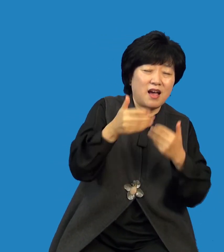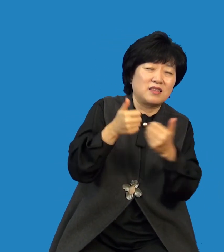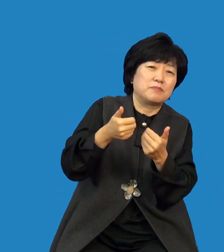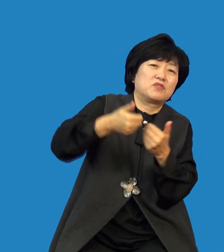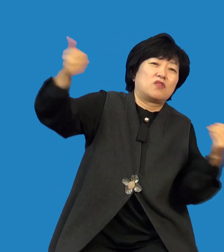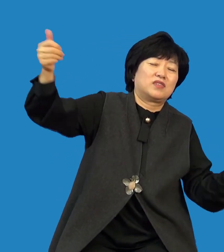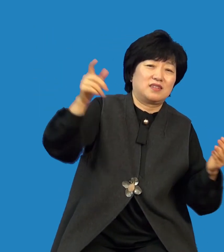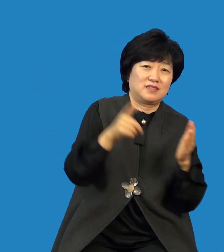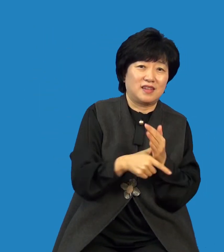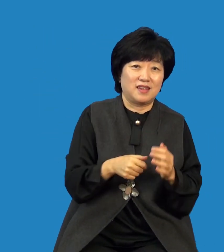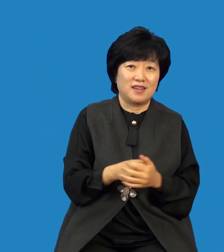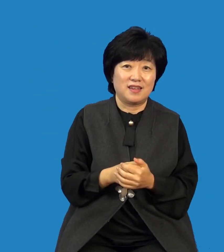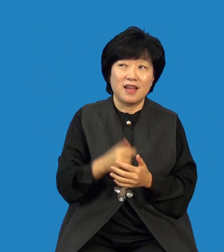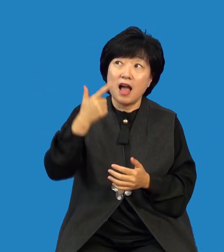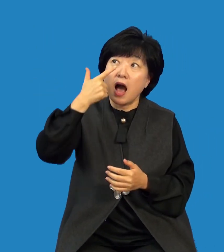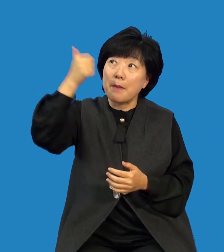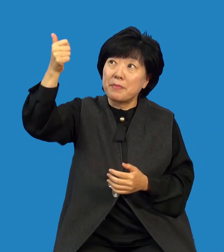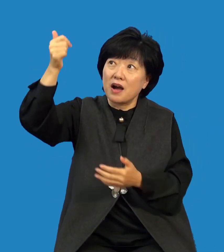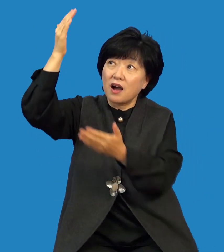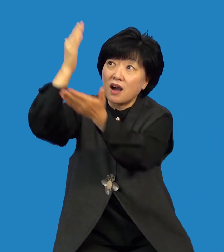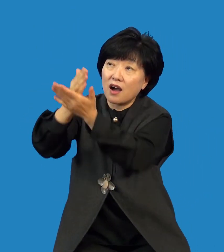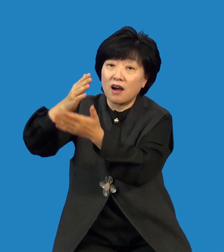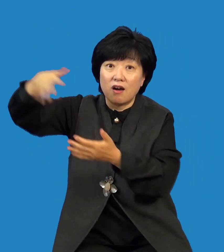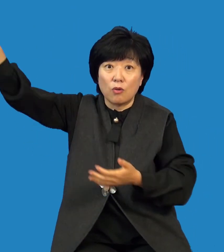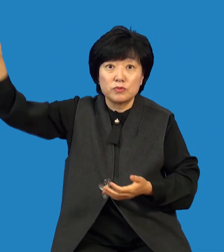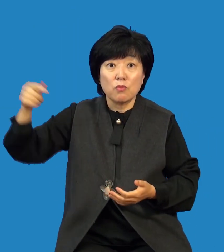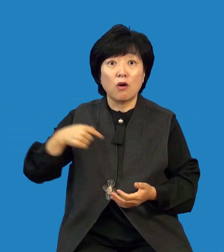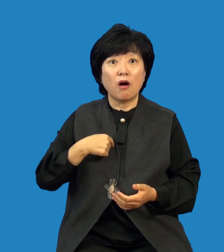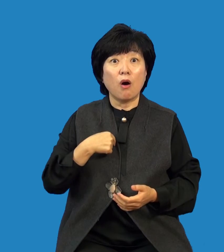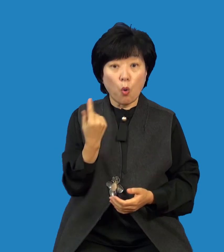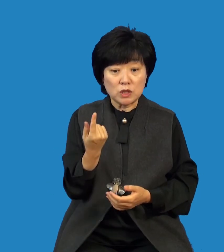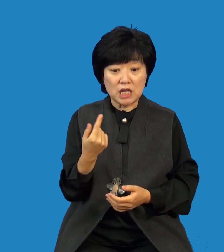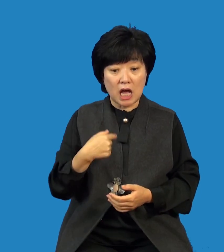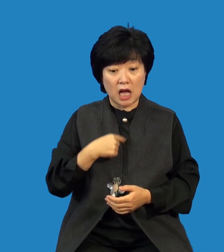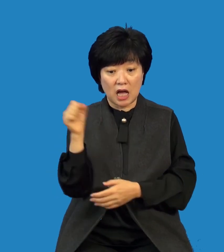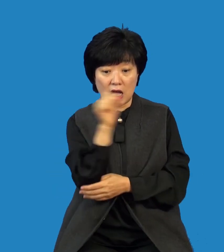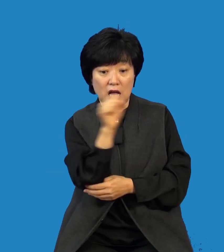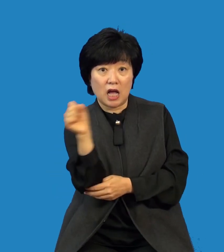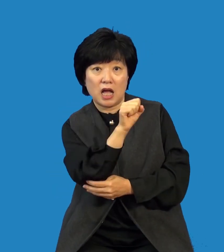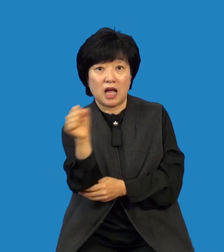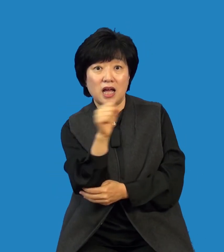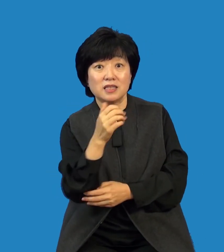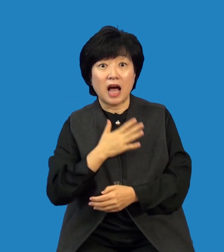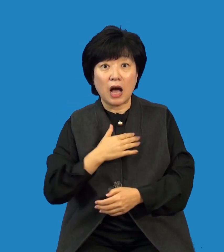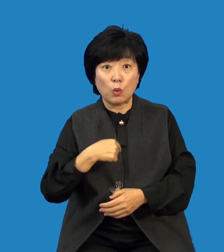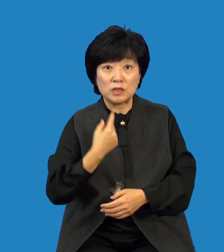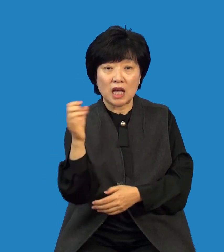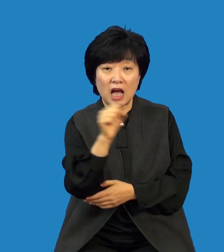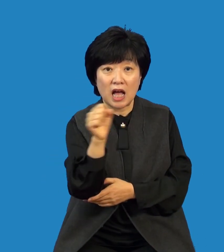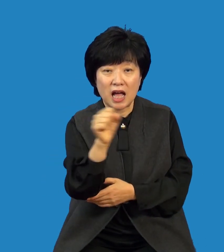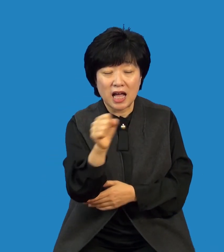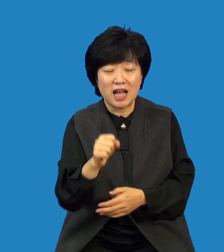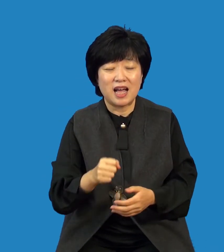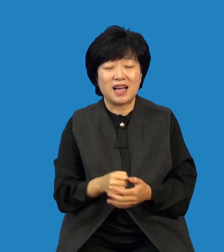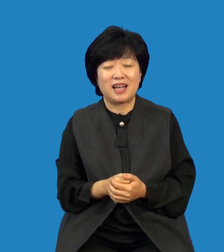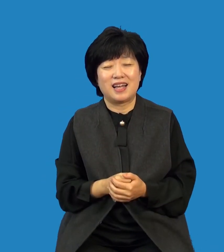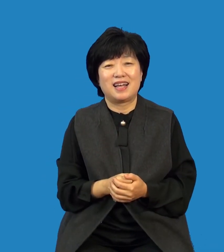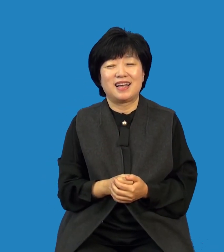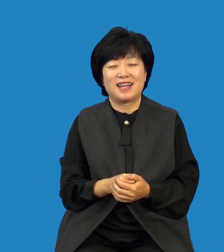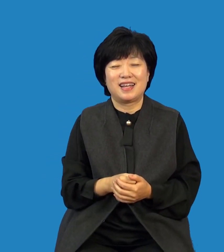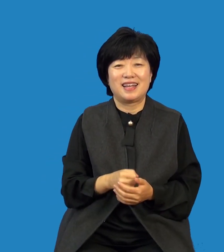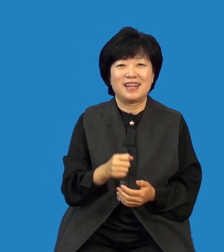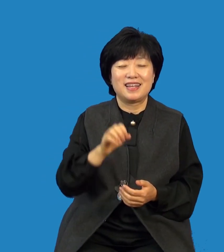근데 비행기 추락하는 거 제가 말씀드렸잖아요. 저 한 번도 성공 못 시켰어요 아직까지. 그 게임 제목도 기억났다.